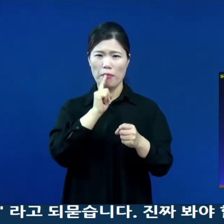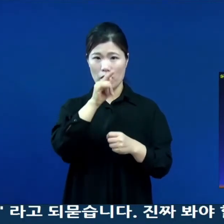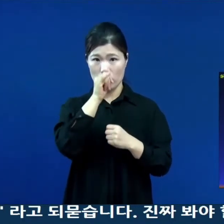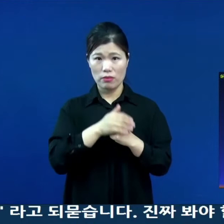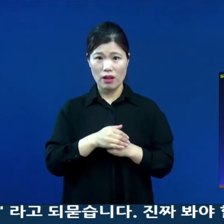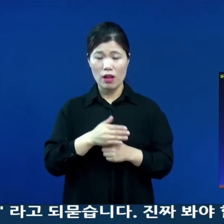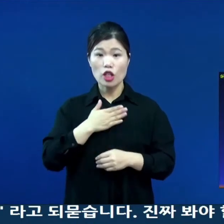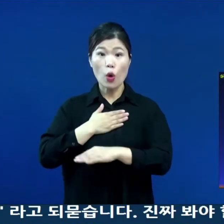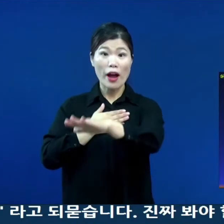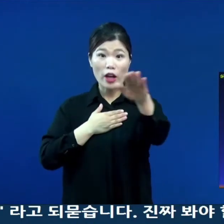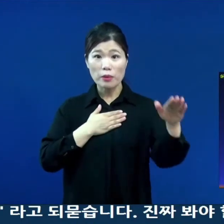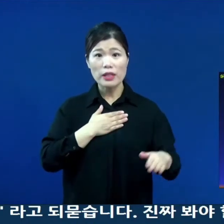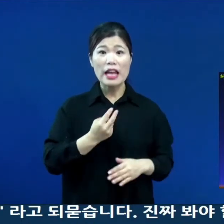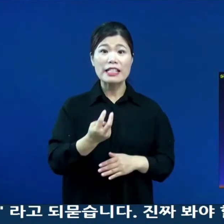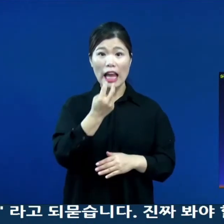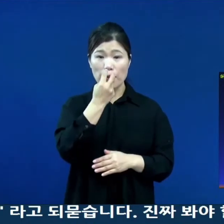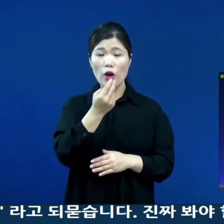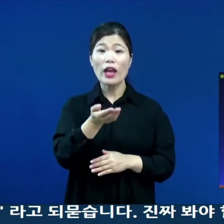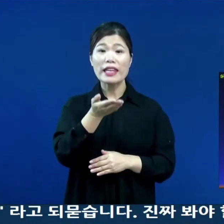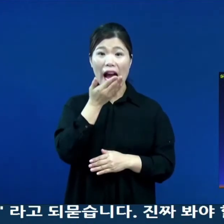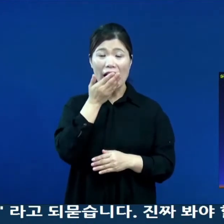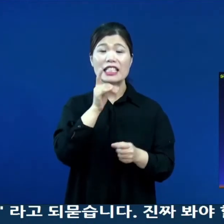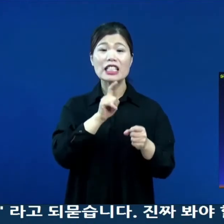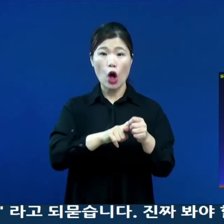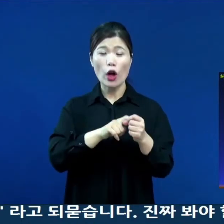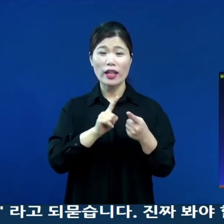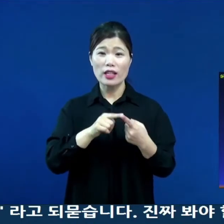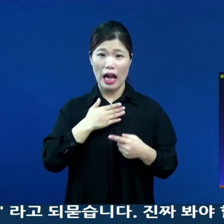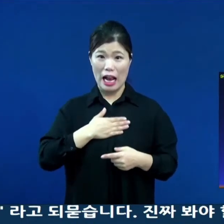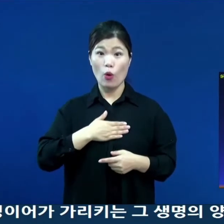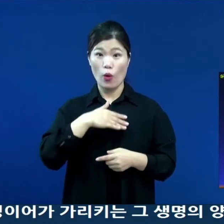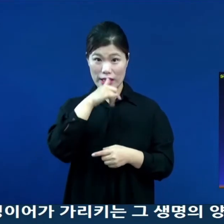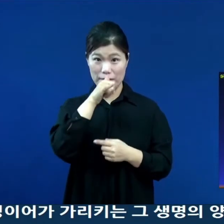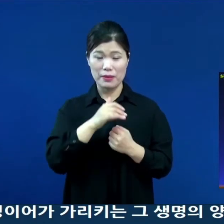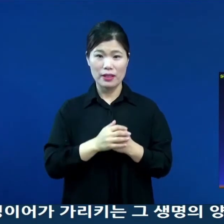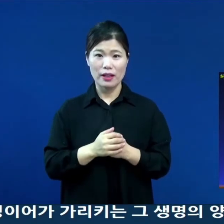양식, 생명의 떡에 대해서 좀 알고 있습니다. 특별히